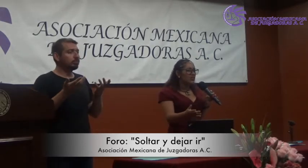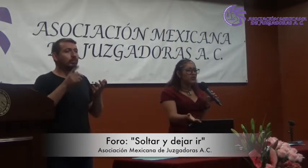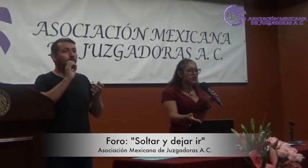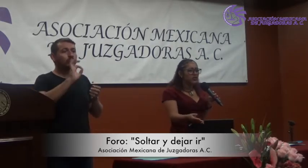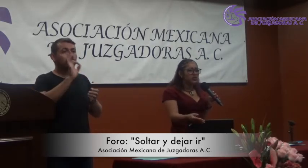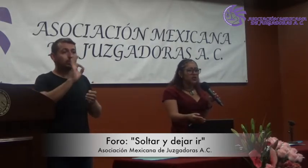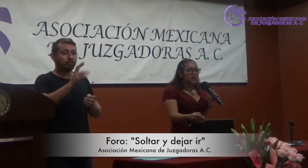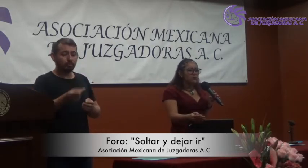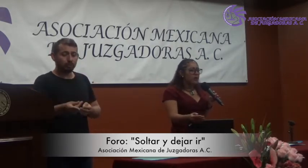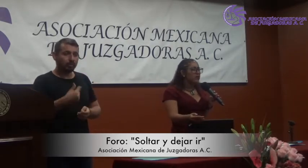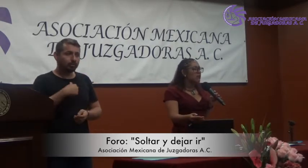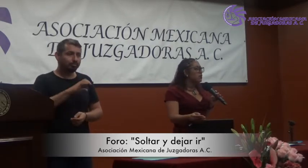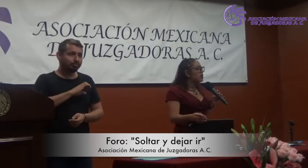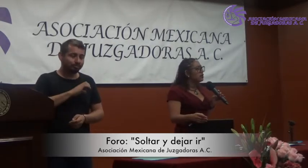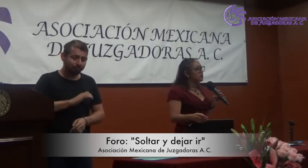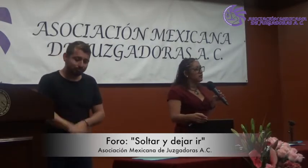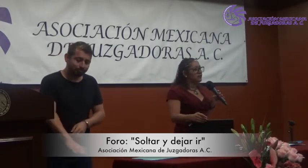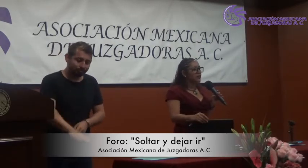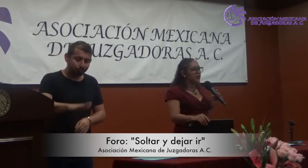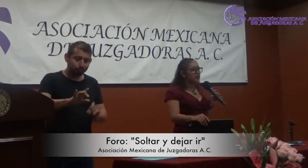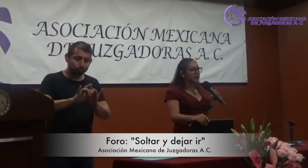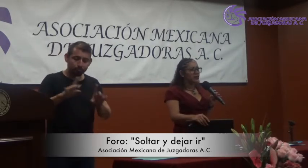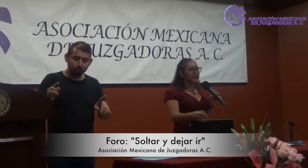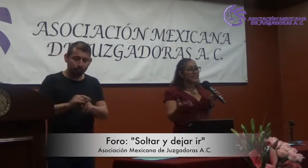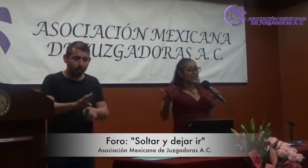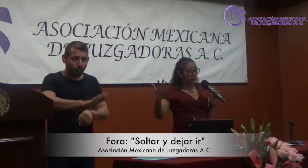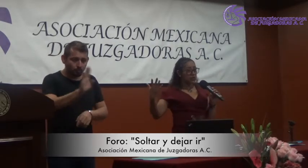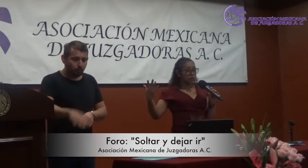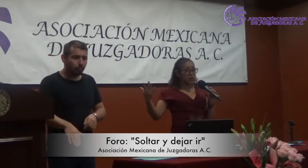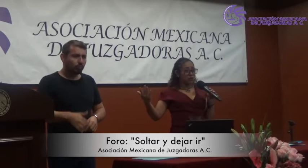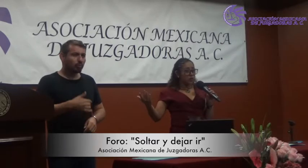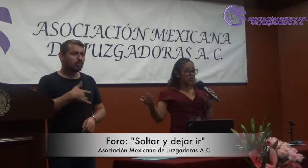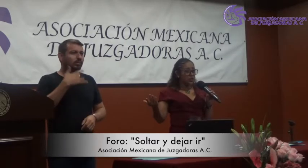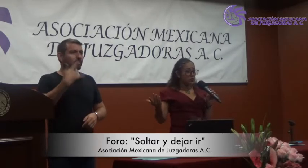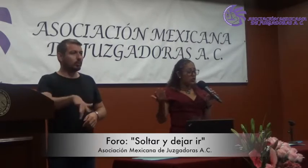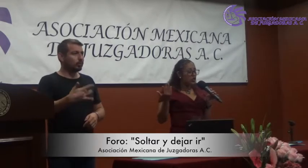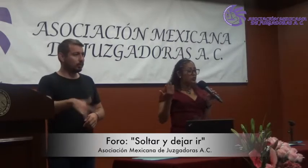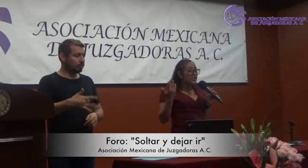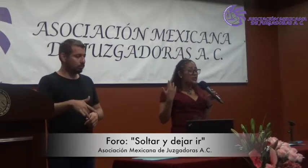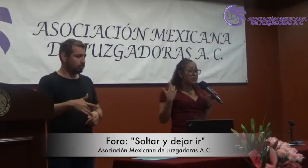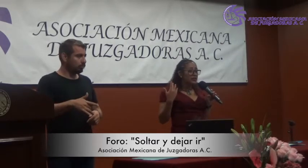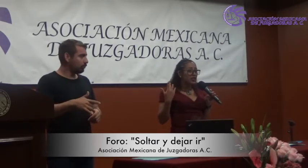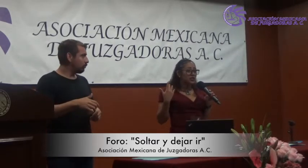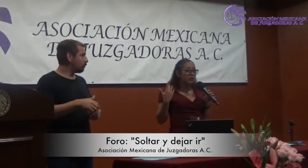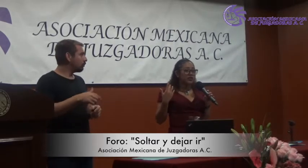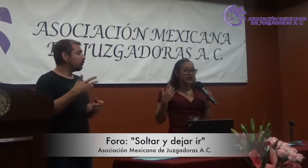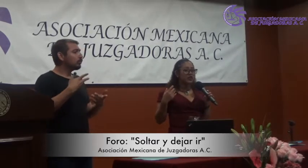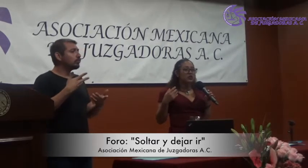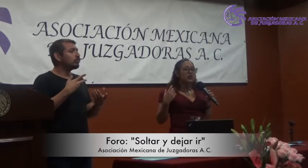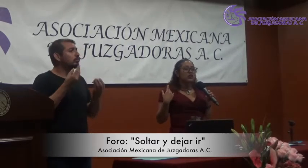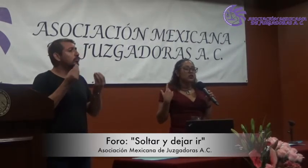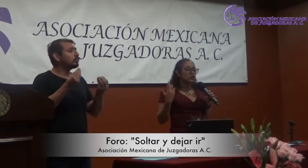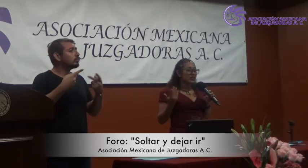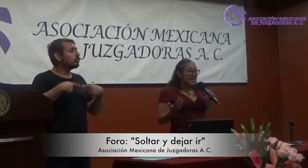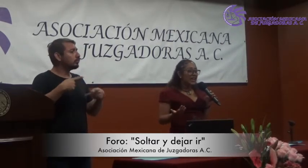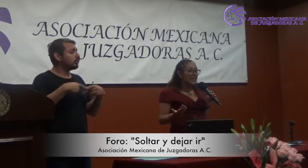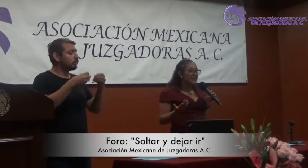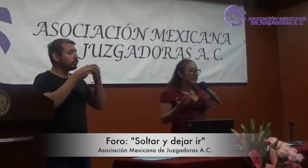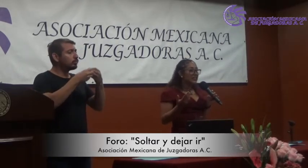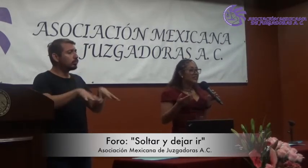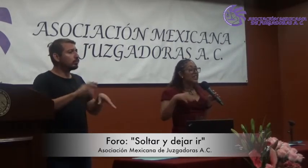mascota incluso, pero también recientemente, por ejemplo, en los terremotos, muchas personas perdieron